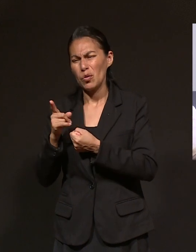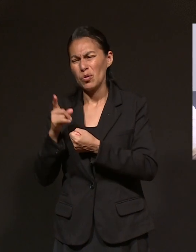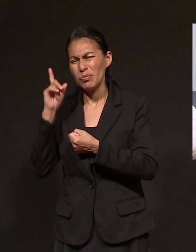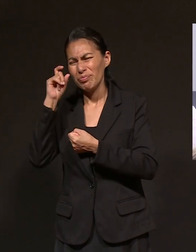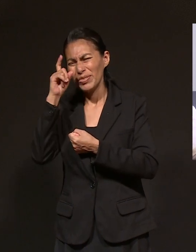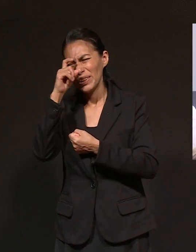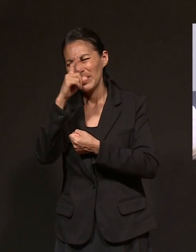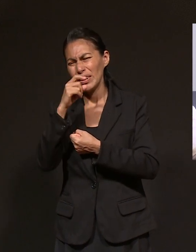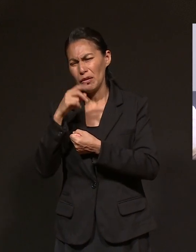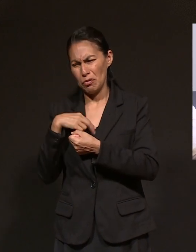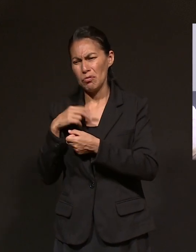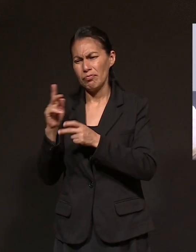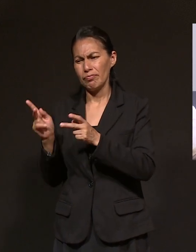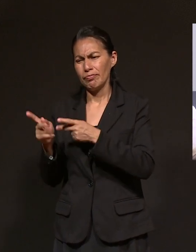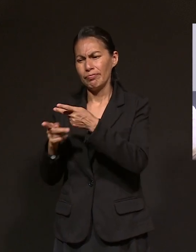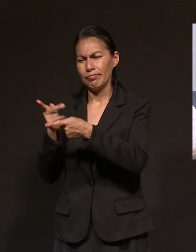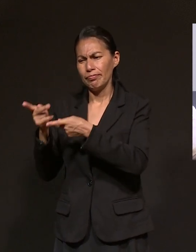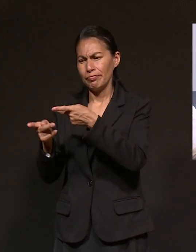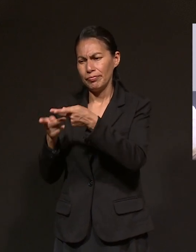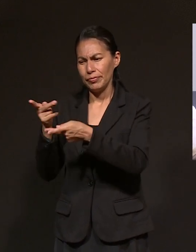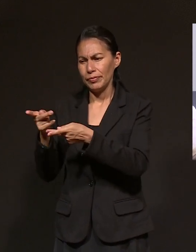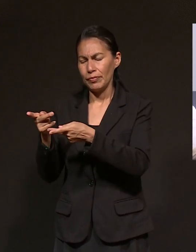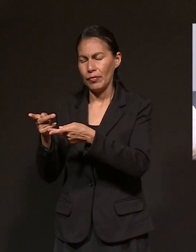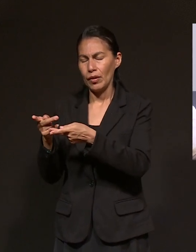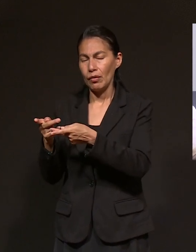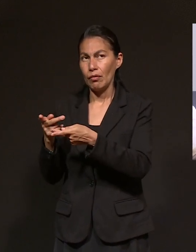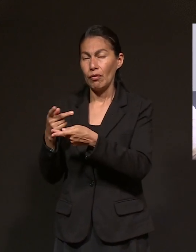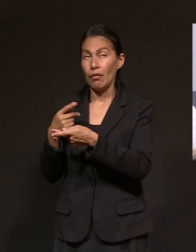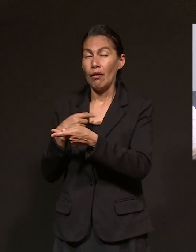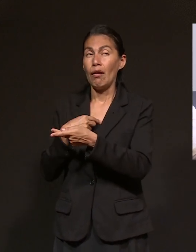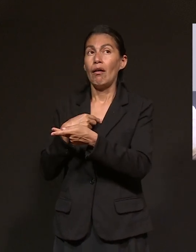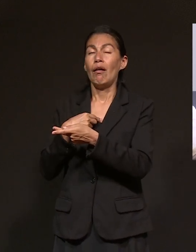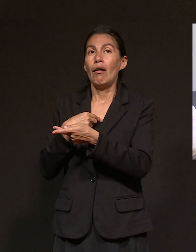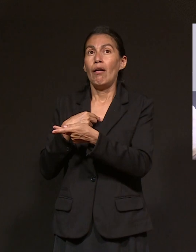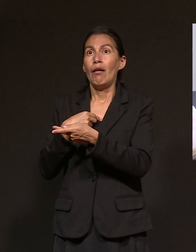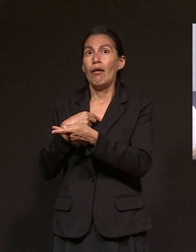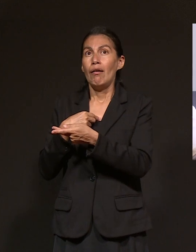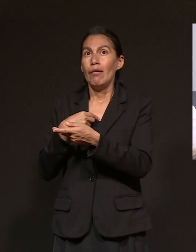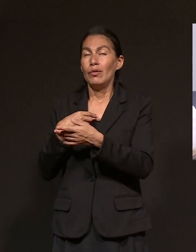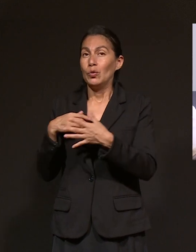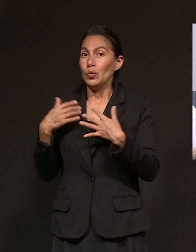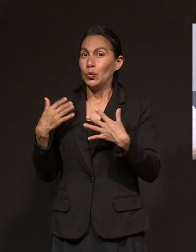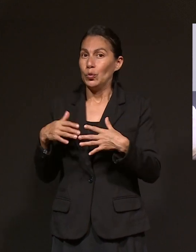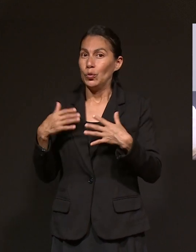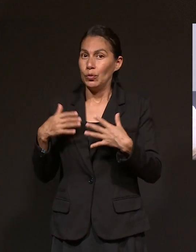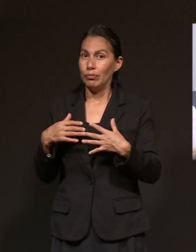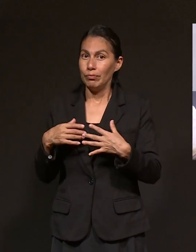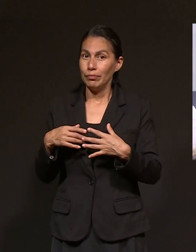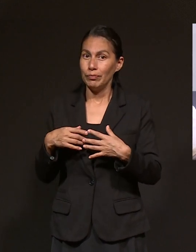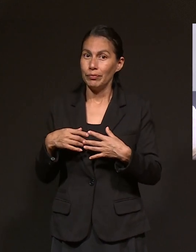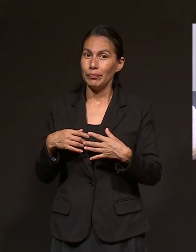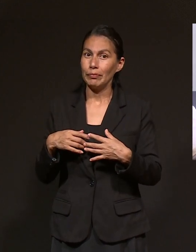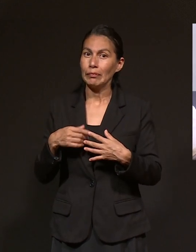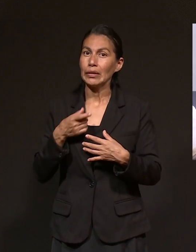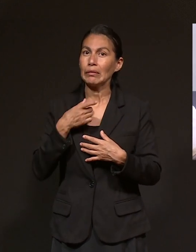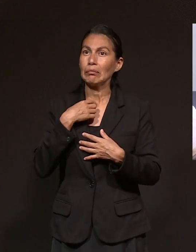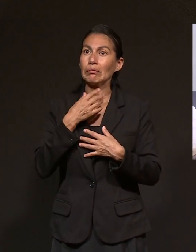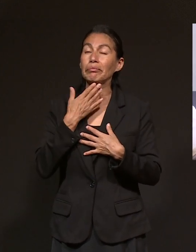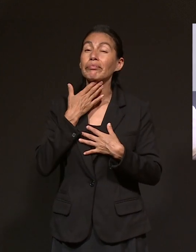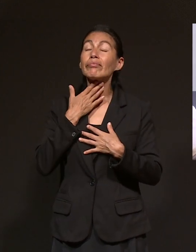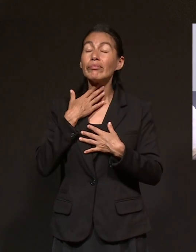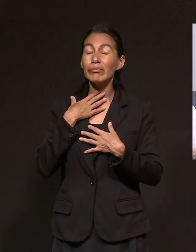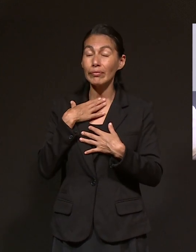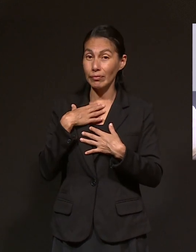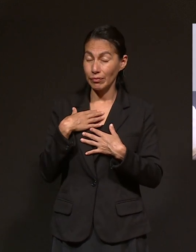Yo veo que estás batallando. Dice, tengo un carro, te lo voy a prestar. En ese momento, decimos en